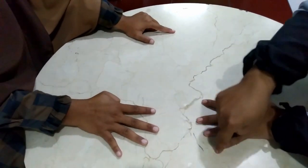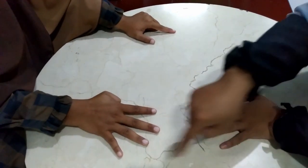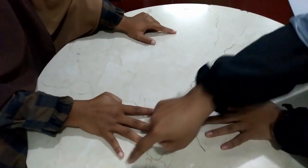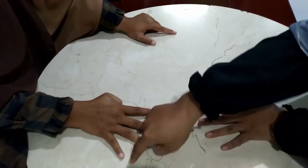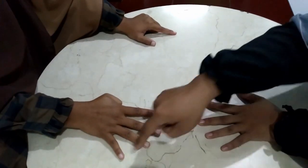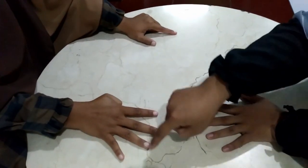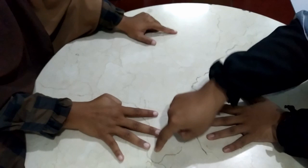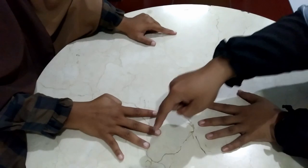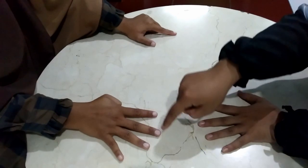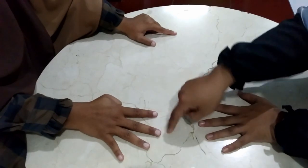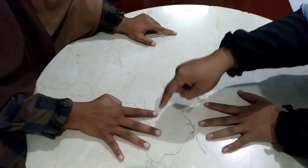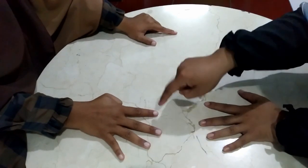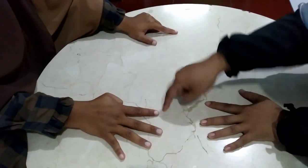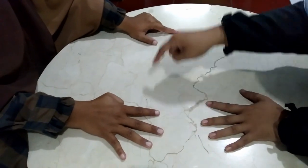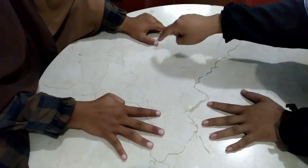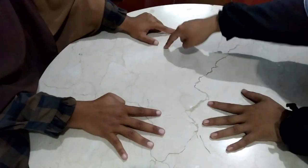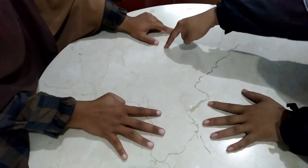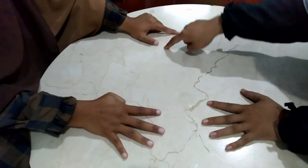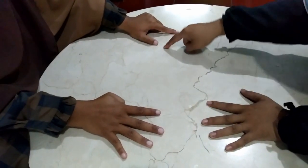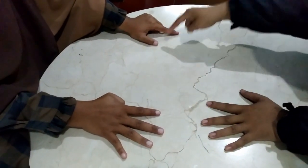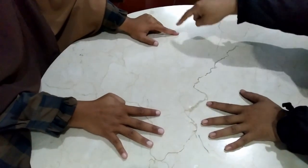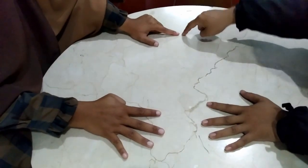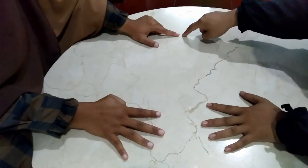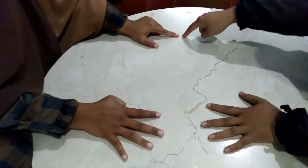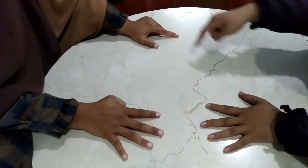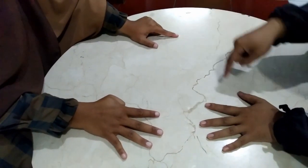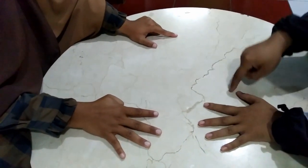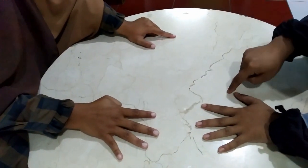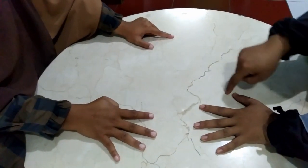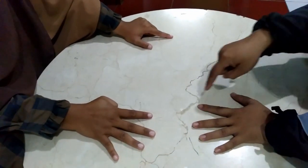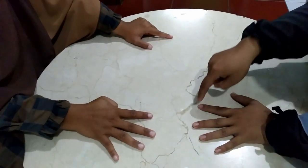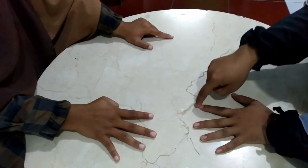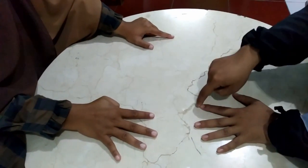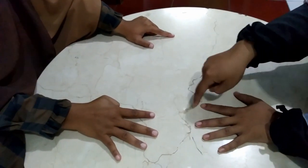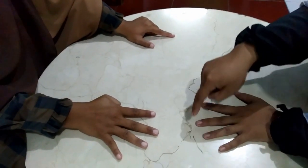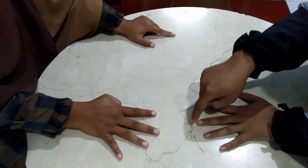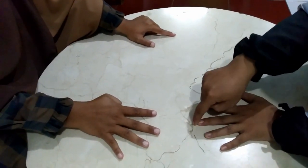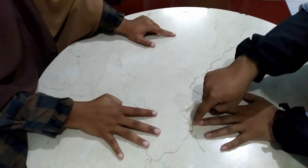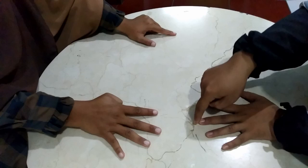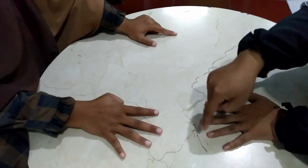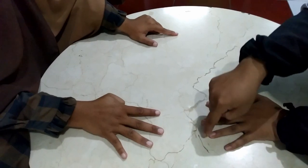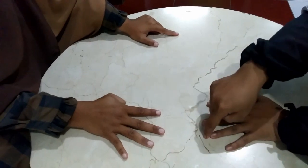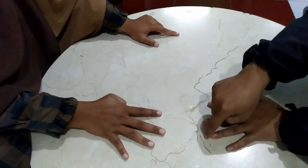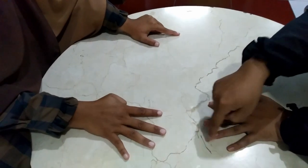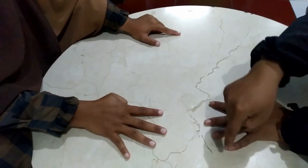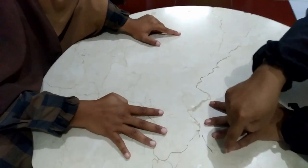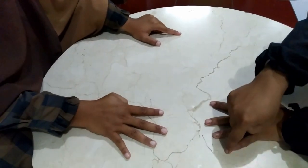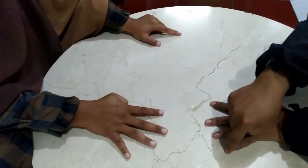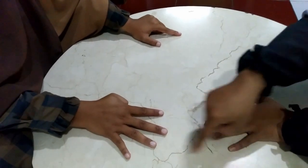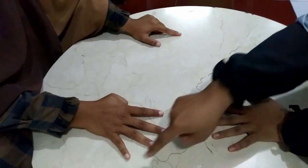ayo ngaji, bismillah ayo ngaji. A, B, C, D, E, F,